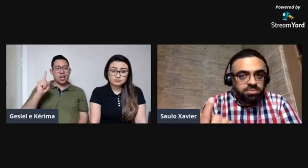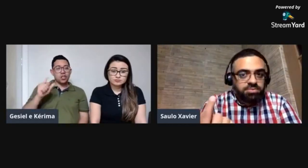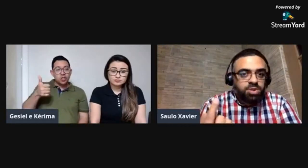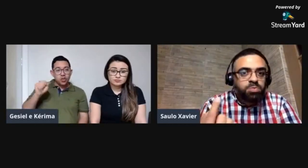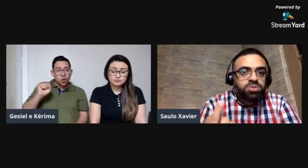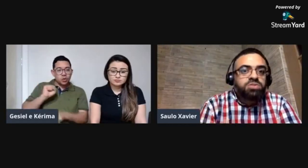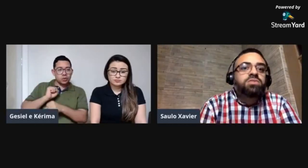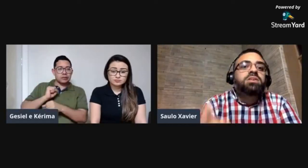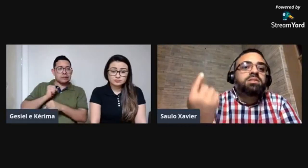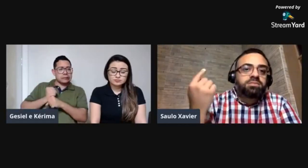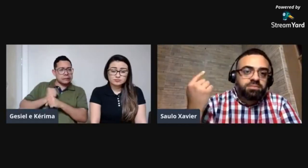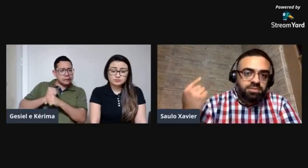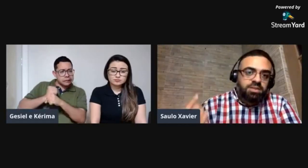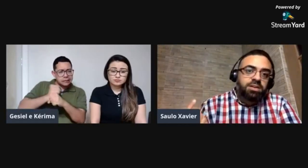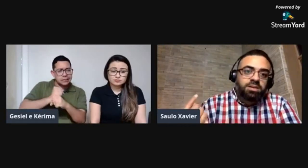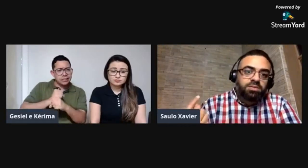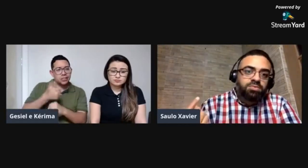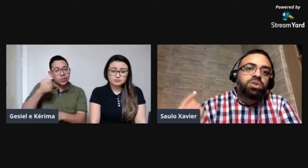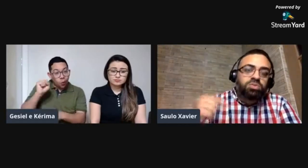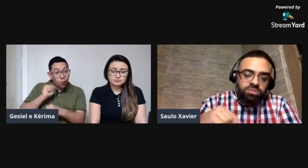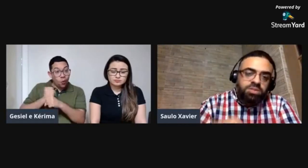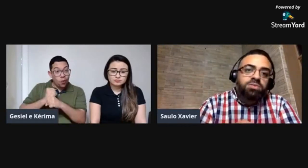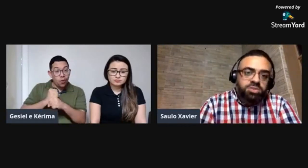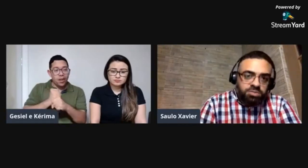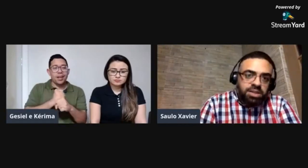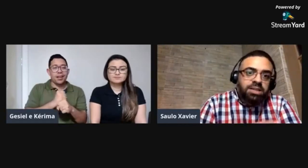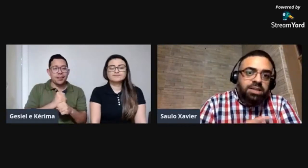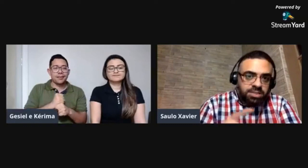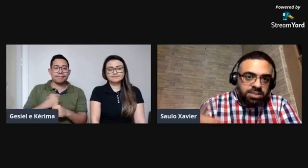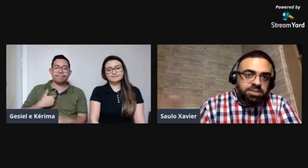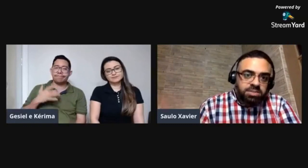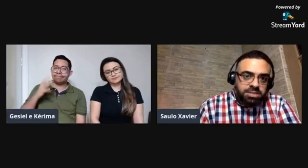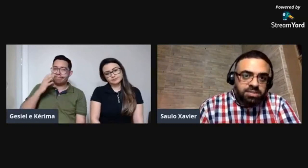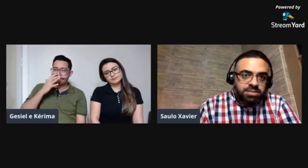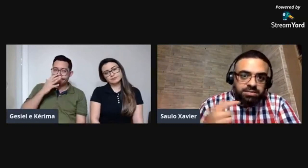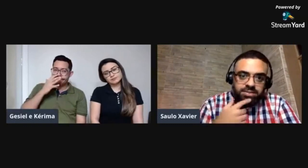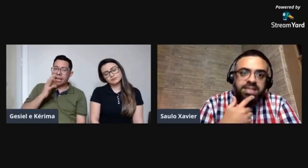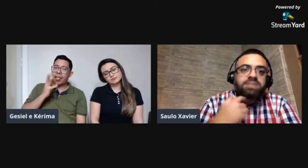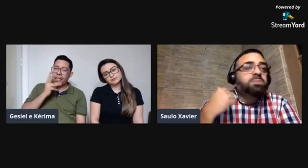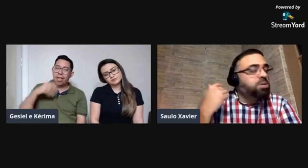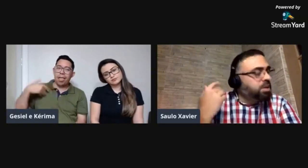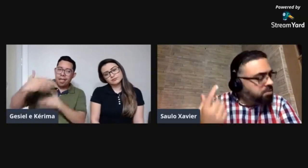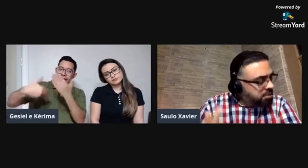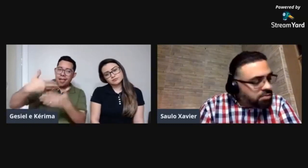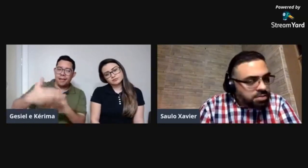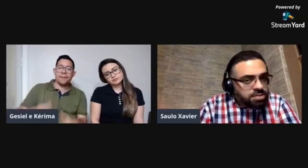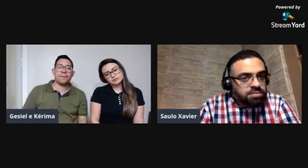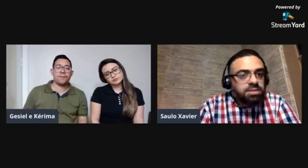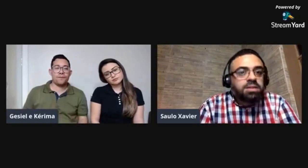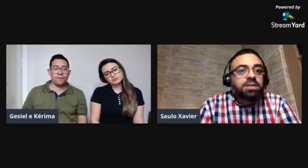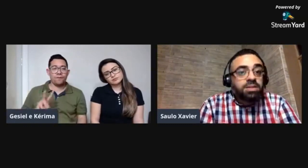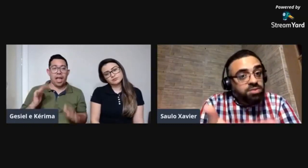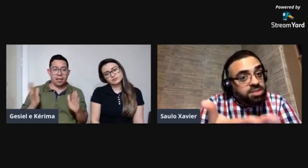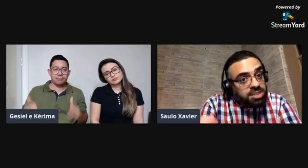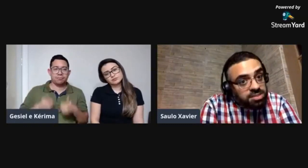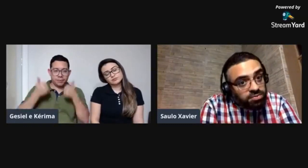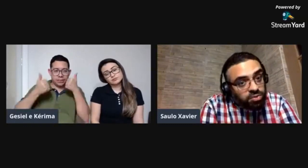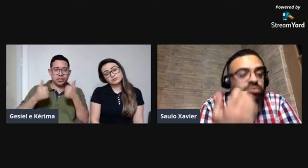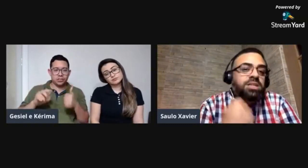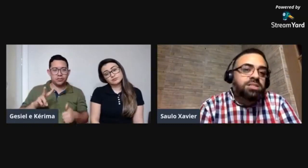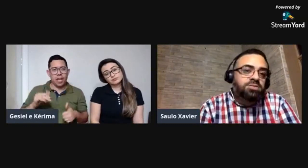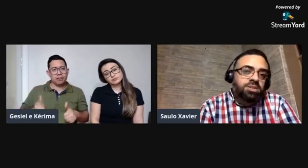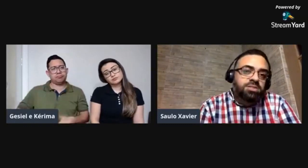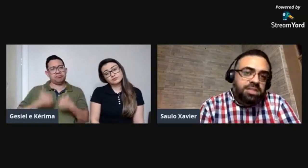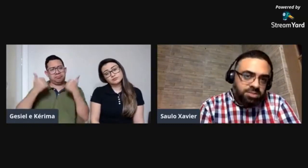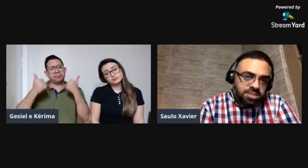anos que eu pude ver o que eu estou vendo hoje com a realidade da igreja brasileira. Ainda vai melhorar muita coisa. E vocês já são